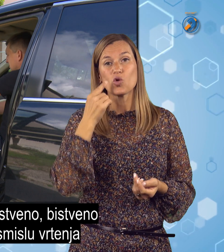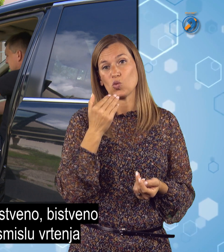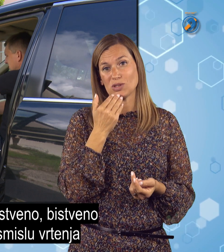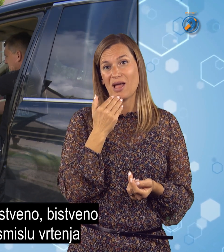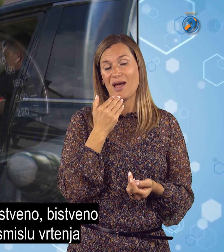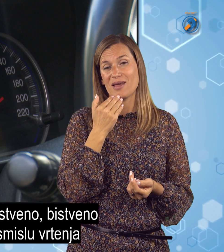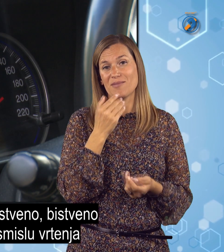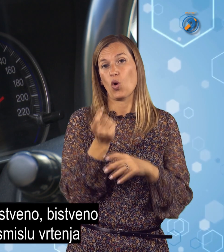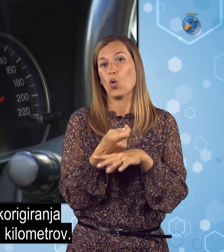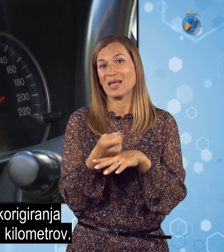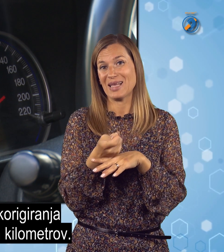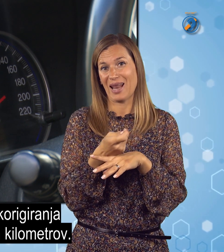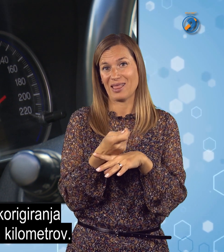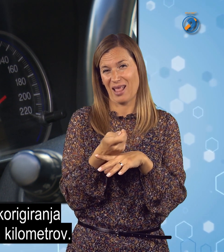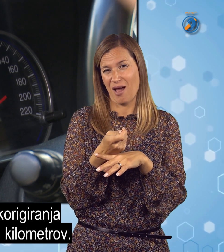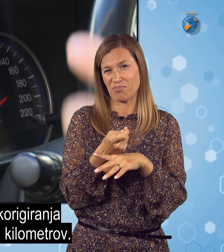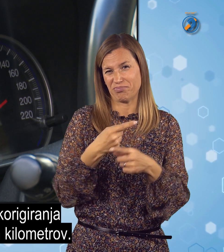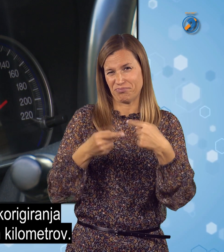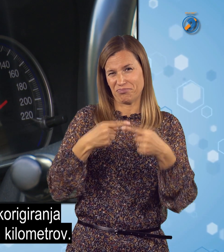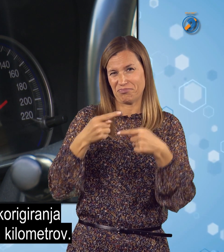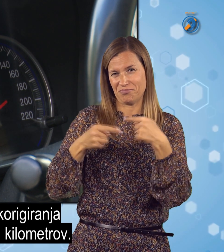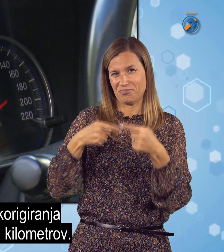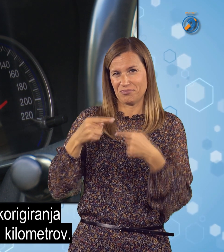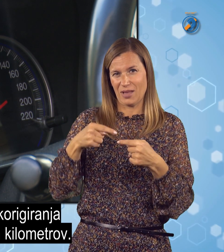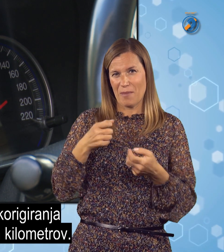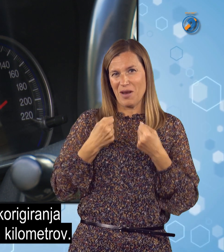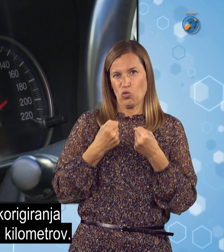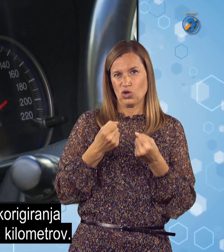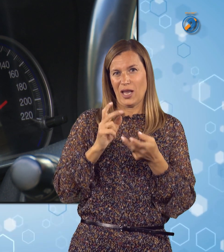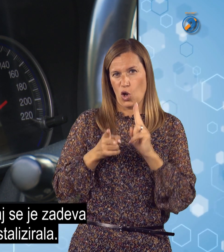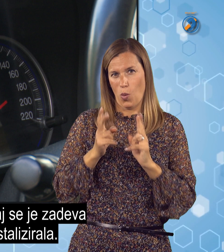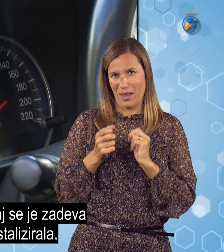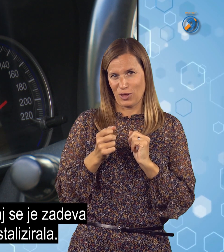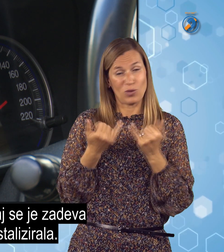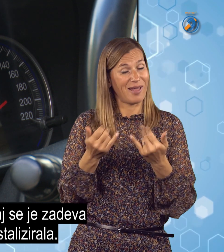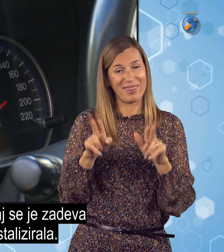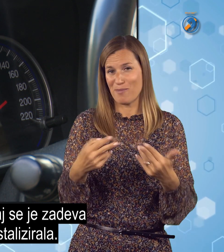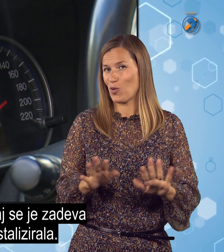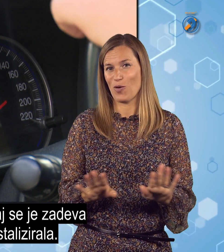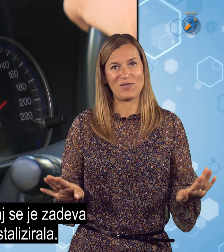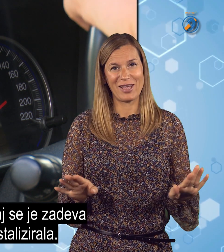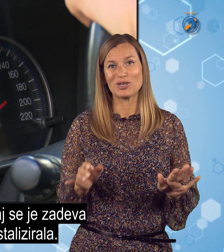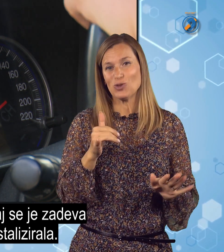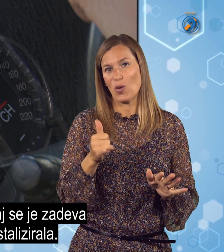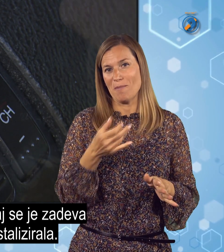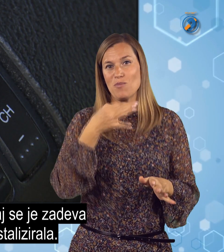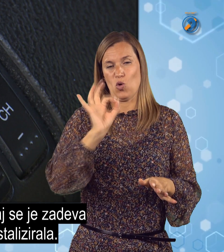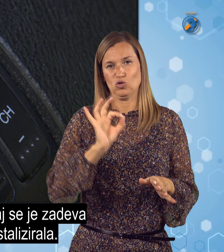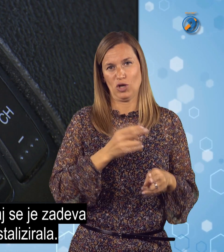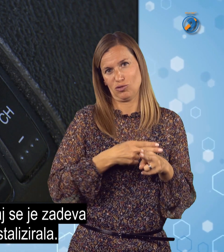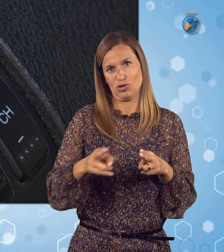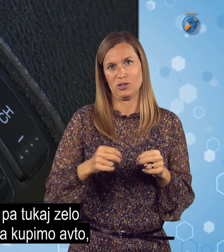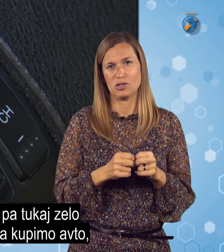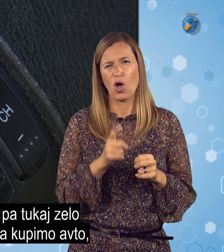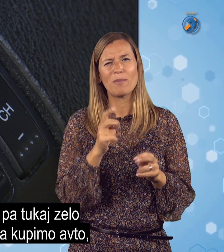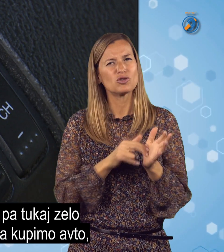vsaj vrtenja oziroma korigiranja prevoženih kilometrov, tako da tukaj se je zadeva kar bolj skristalizirala.